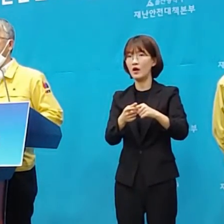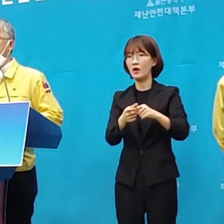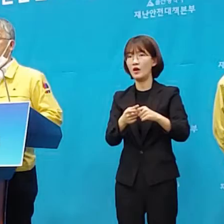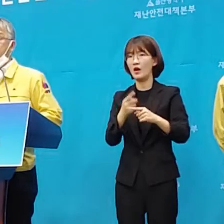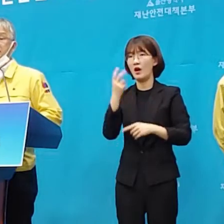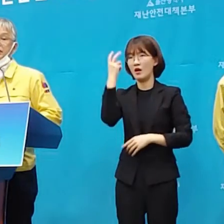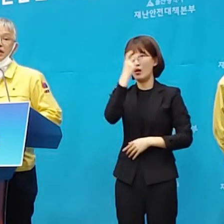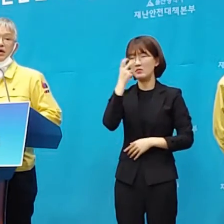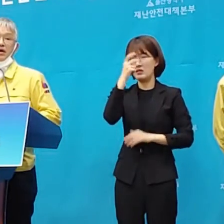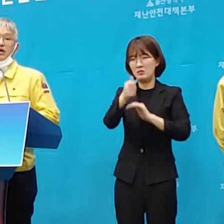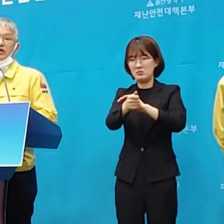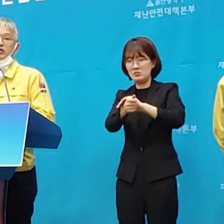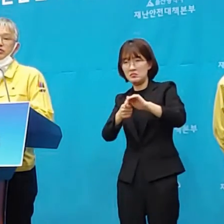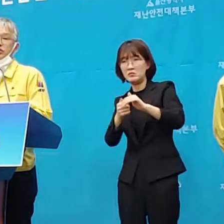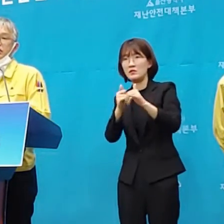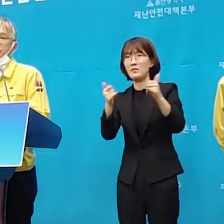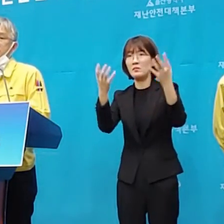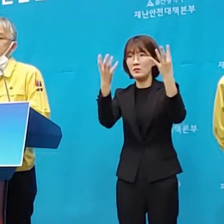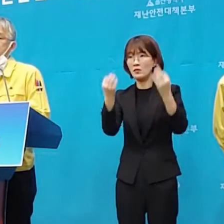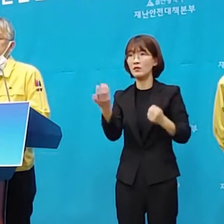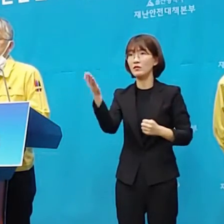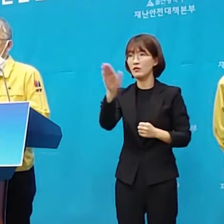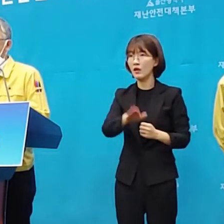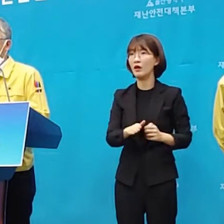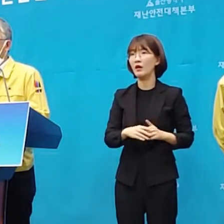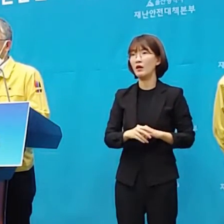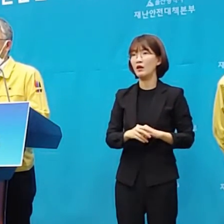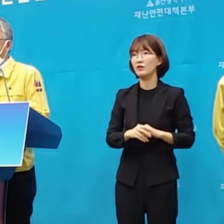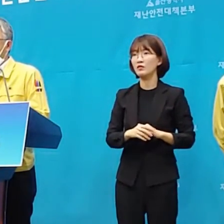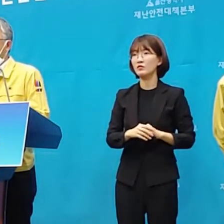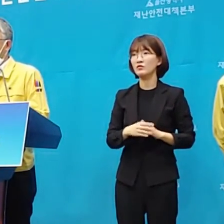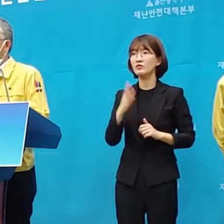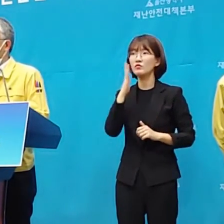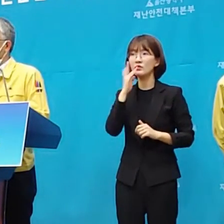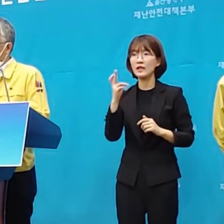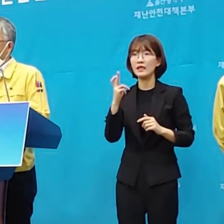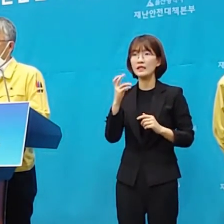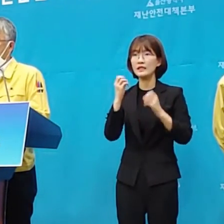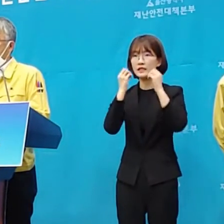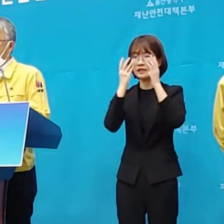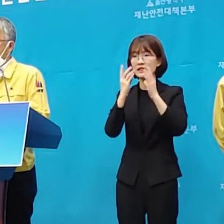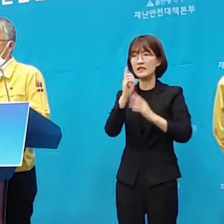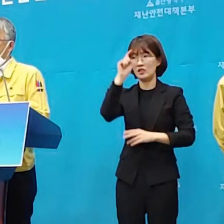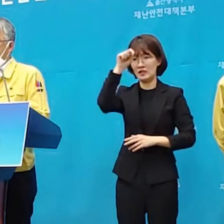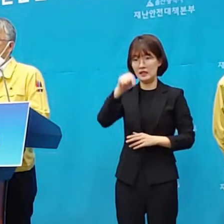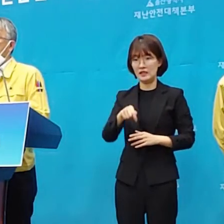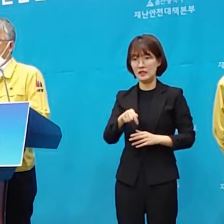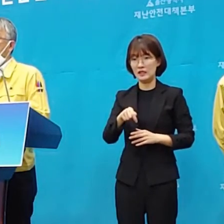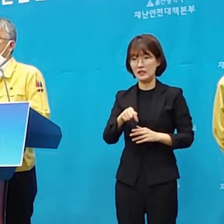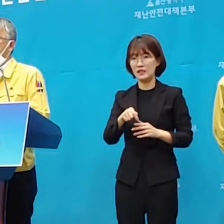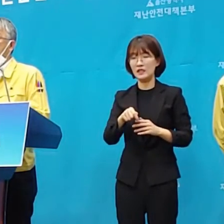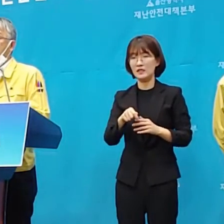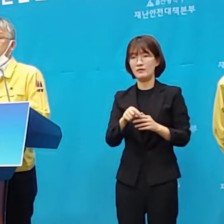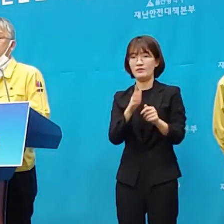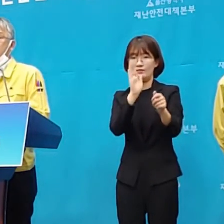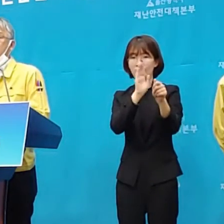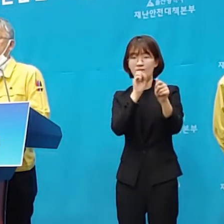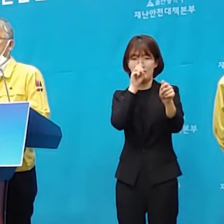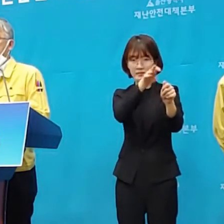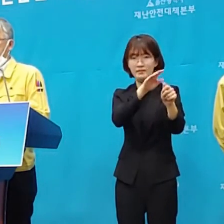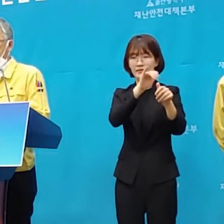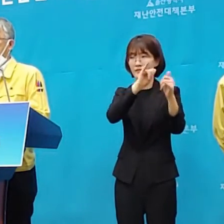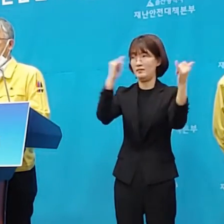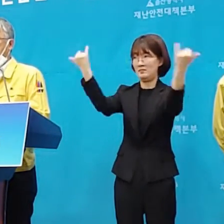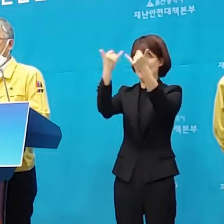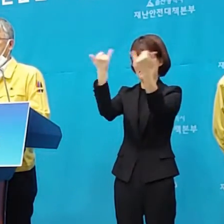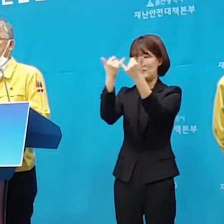소극적인 분들이 좀 많았었는데 그분들은 우리 울산시 신천지 지부를 통해서 지속적으로 협조를 했고